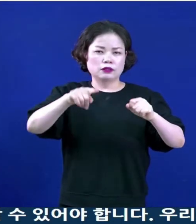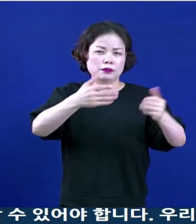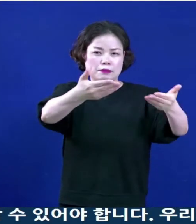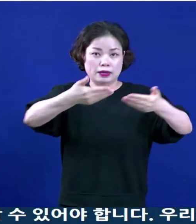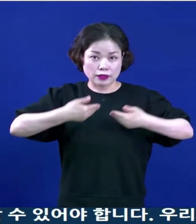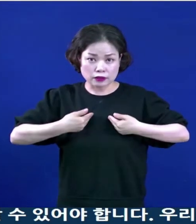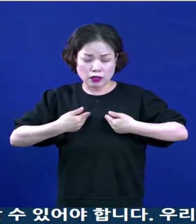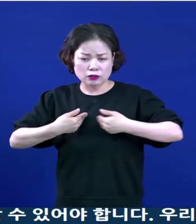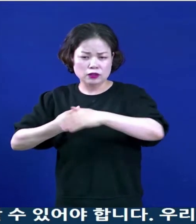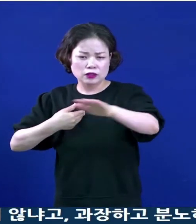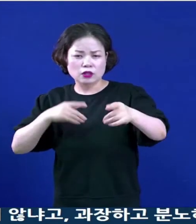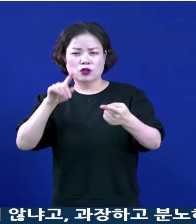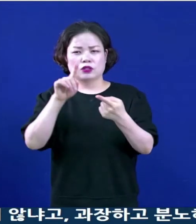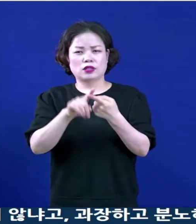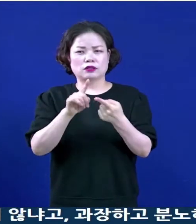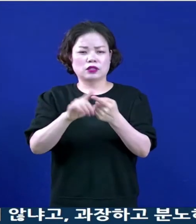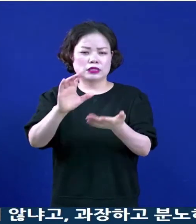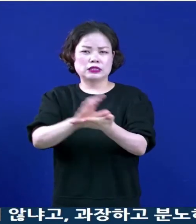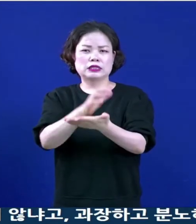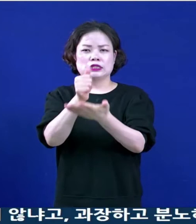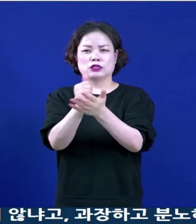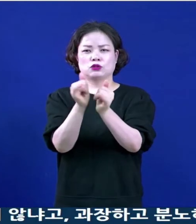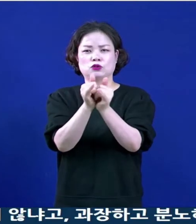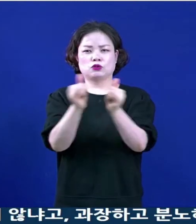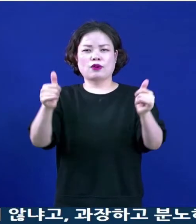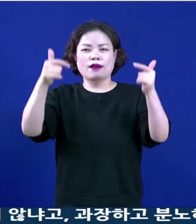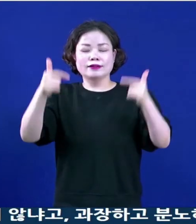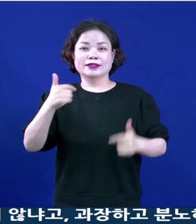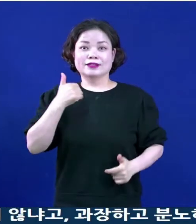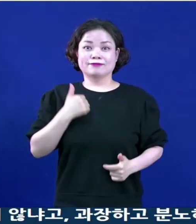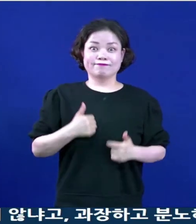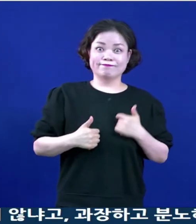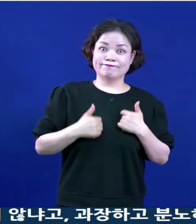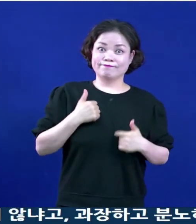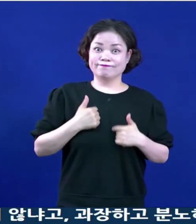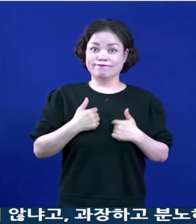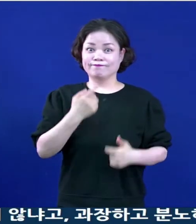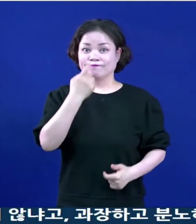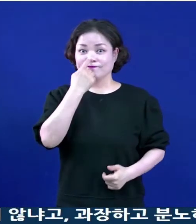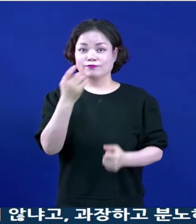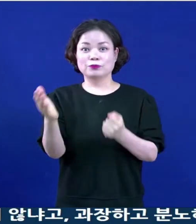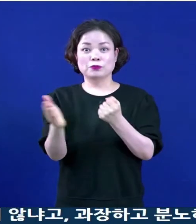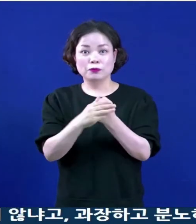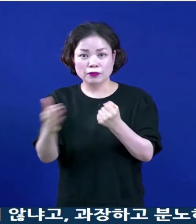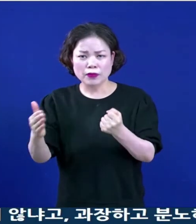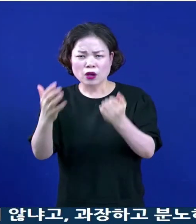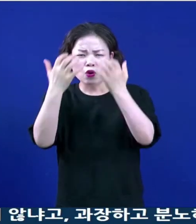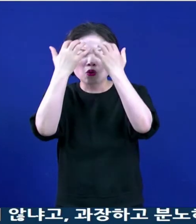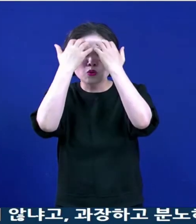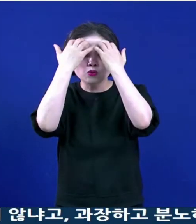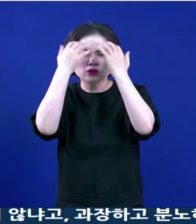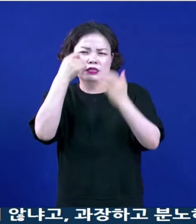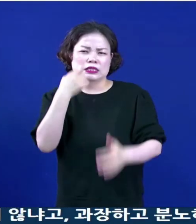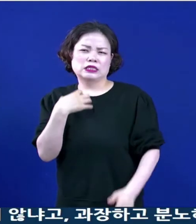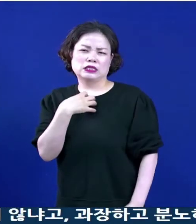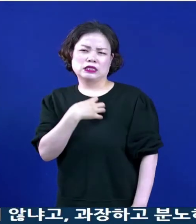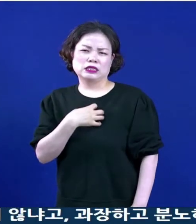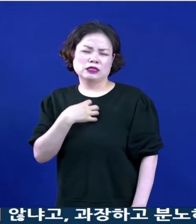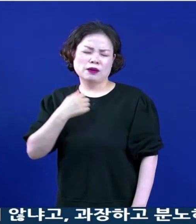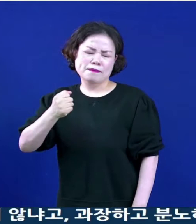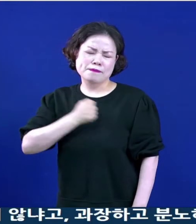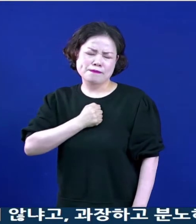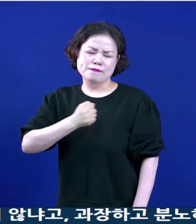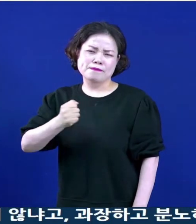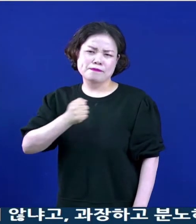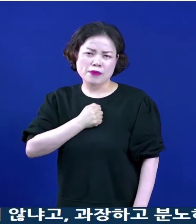것입니다. 여러분, 우리는 그리스도인으로서 항상 기뻐해야 한다고 배웠기 때문에 고통과 슬픔과